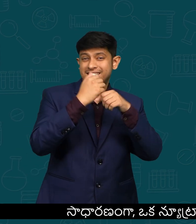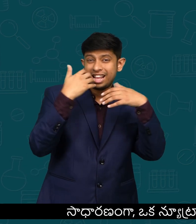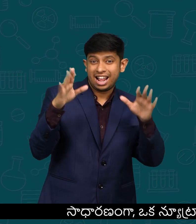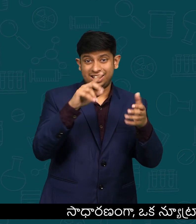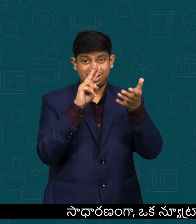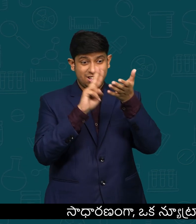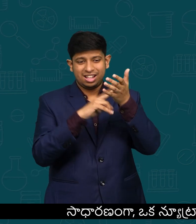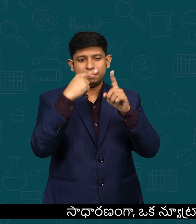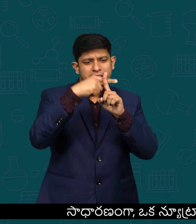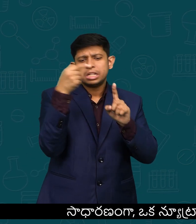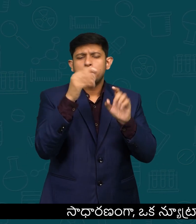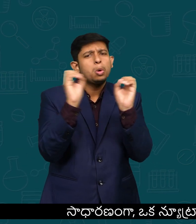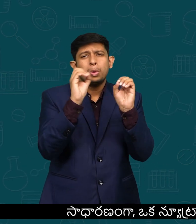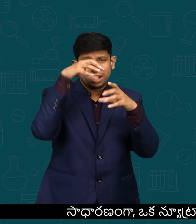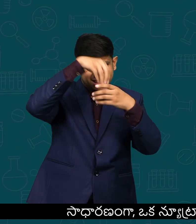NOగా సూచించబడుతుంది.